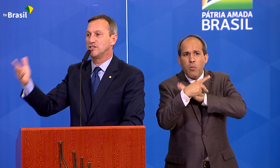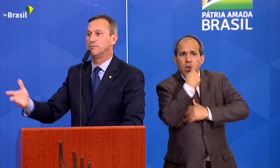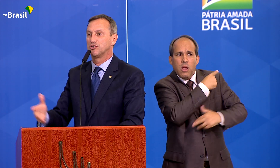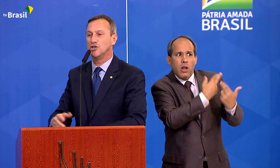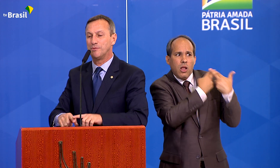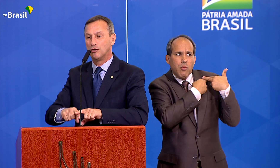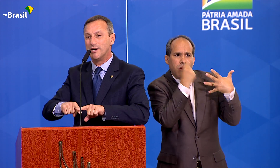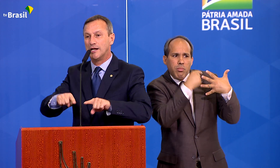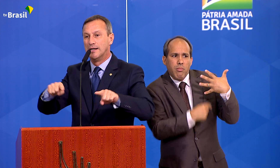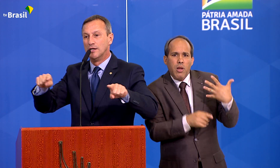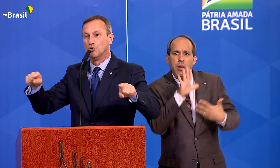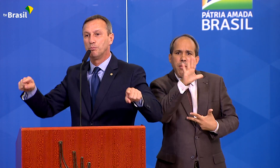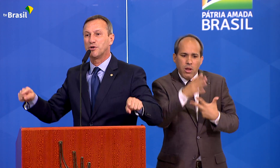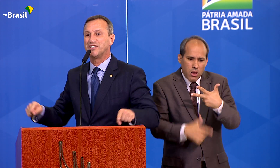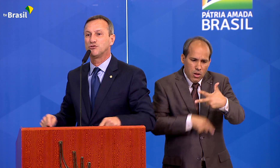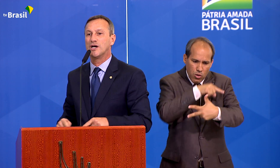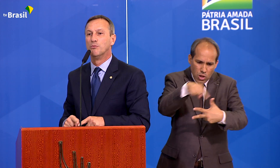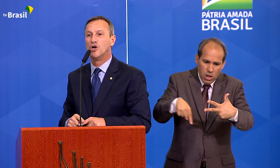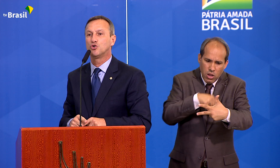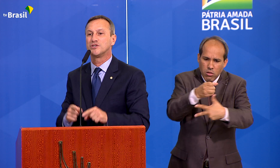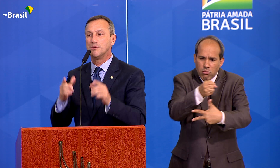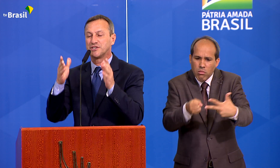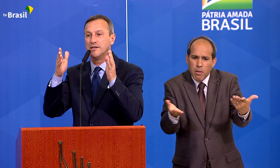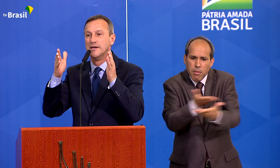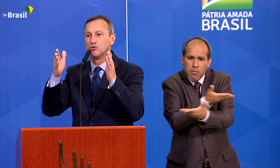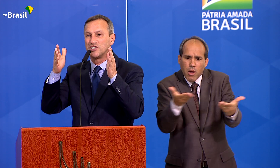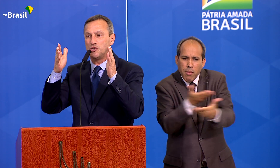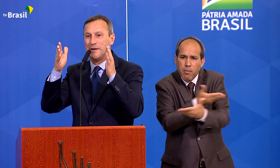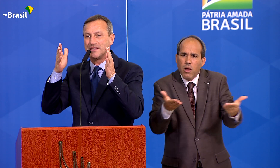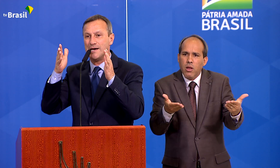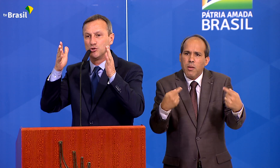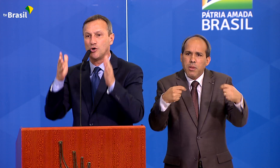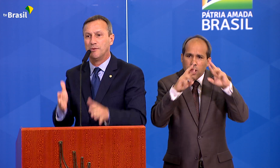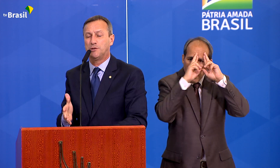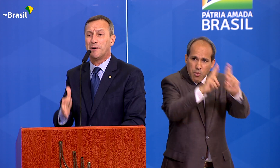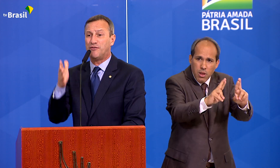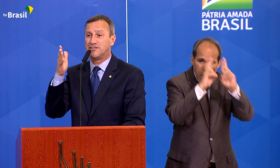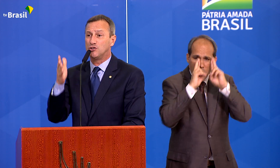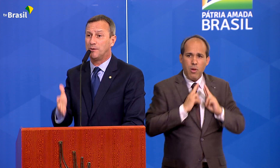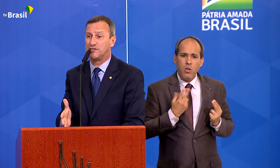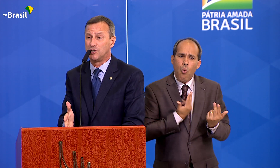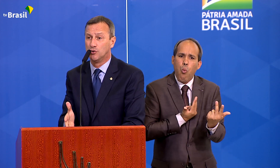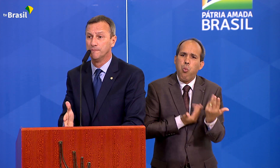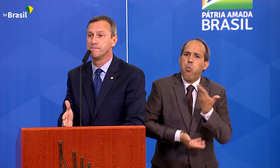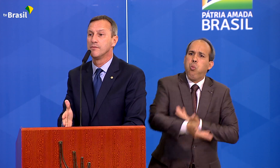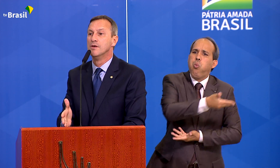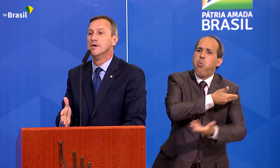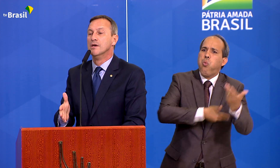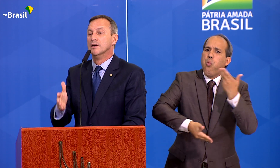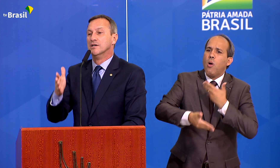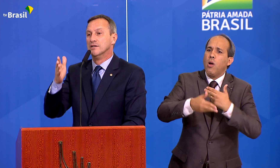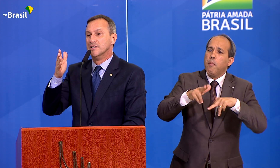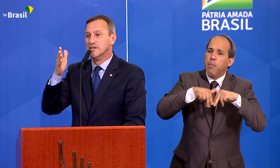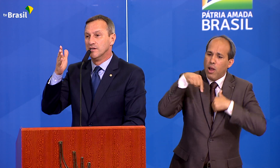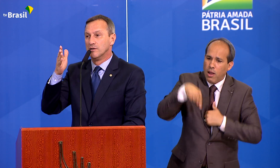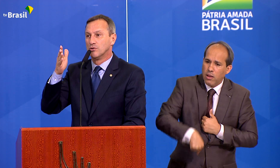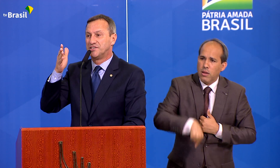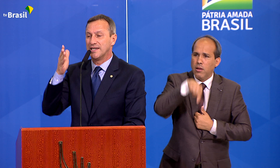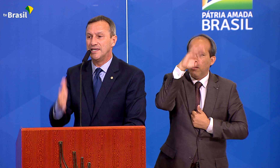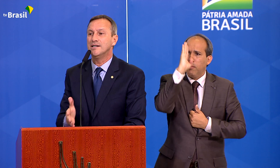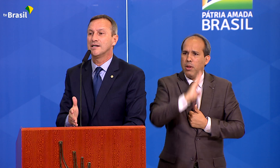tem as suas atribuições mas numa num processo harmônico temos que nos respeitar mutuamente para fazer do Brasil